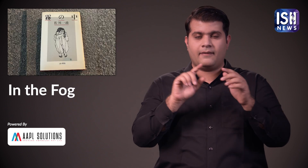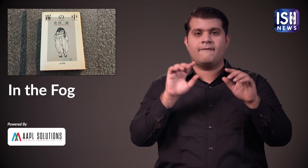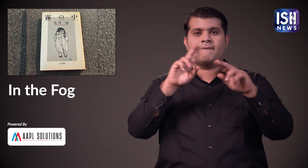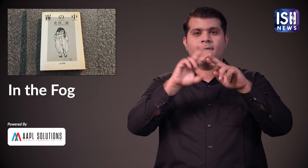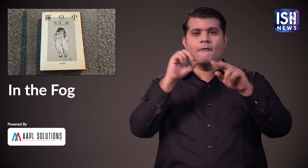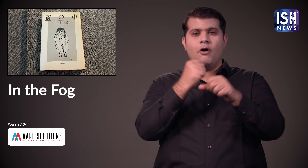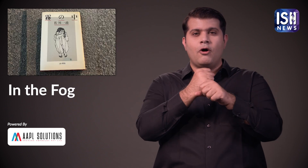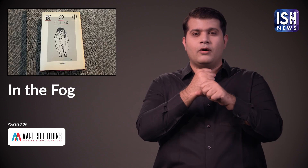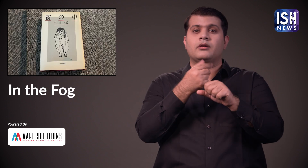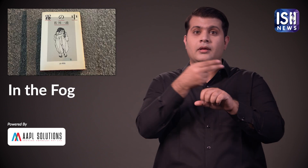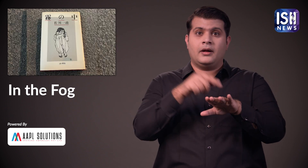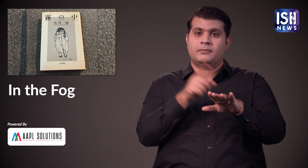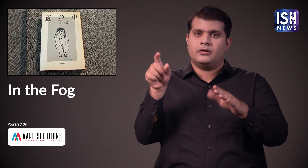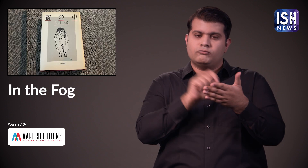हत्या का पूरा विवरण दिया था।